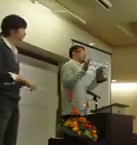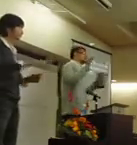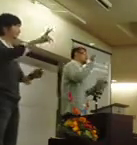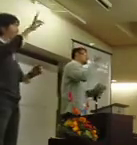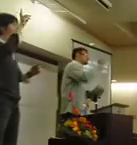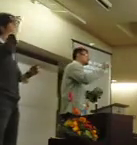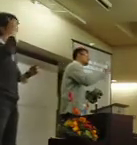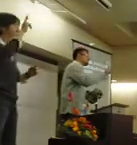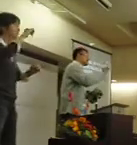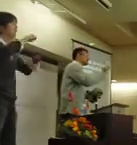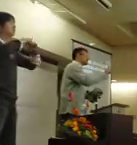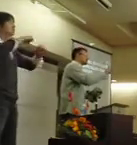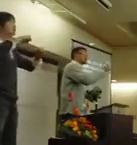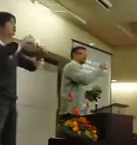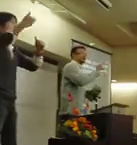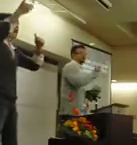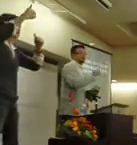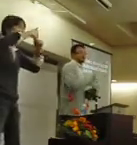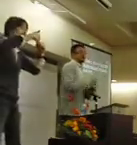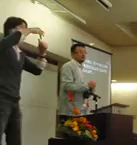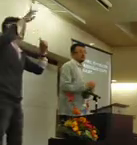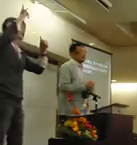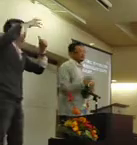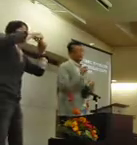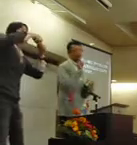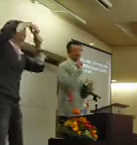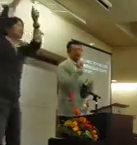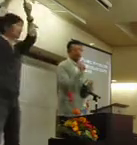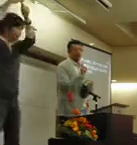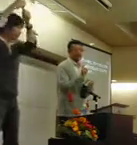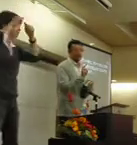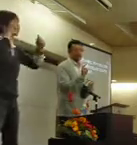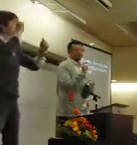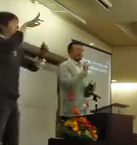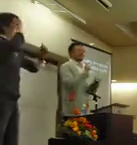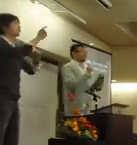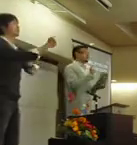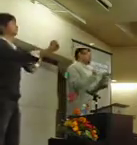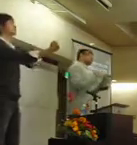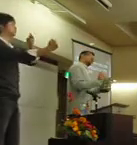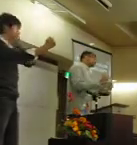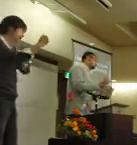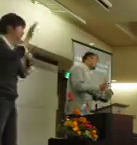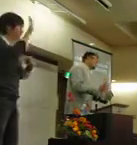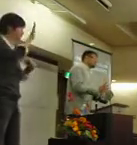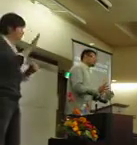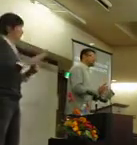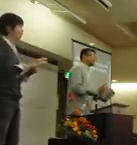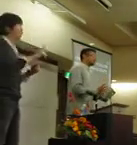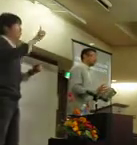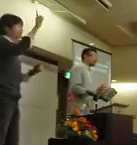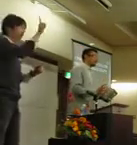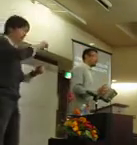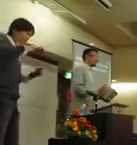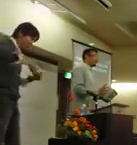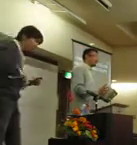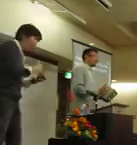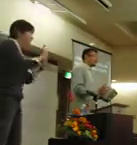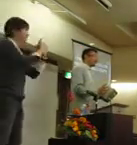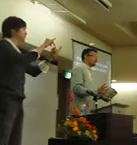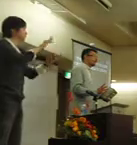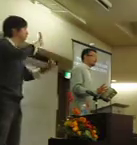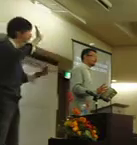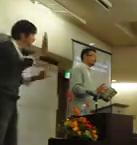神様が命を与え命を取られます。それは神の主権で、どんな罪人でも